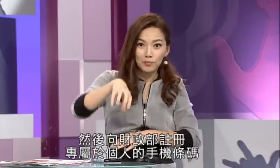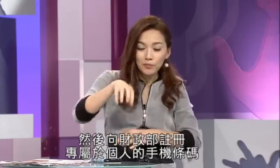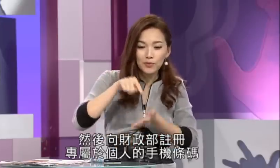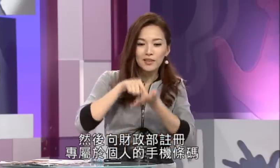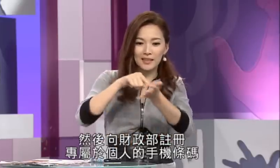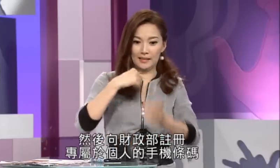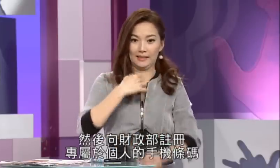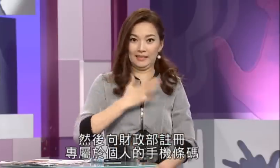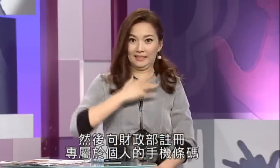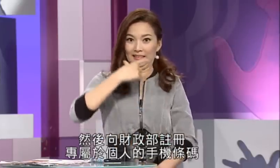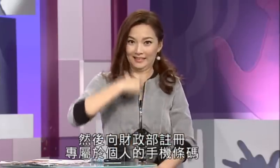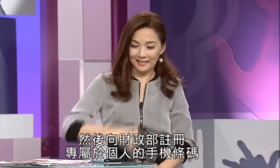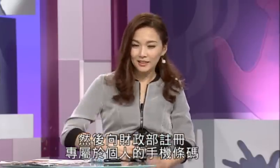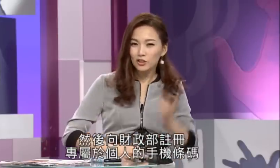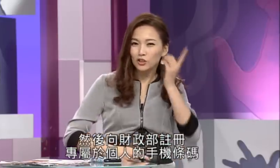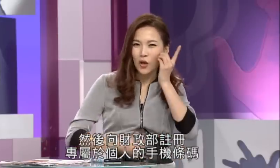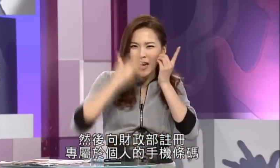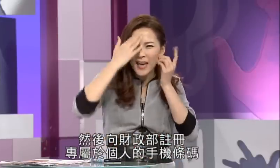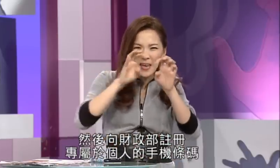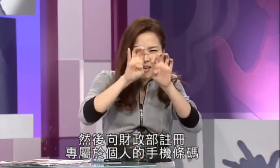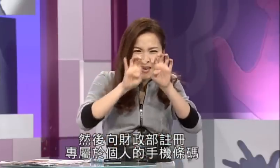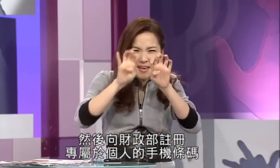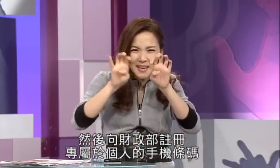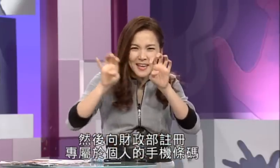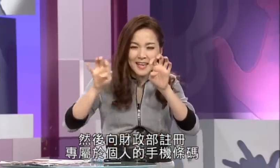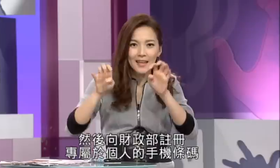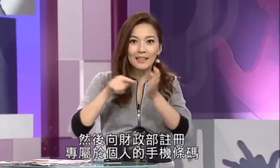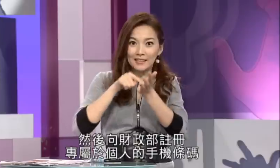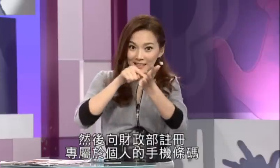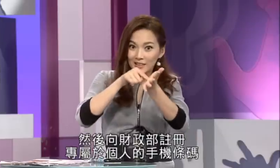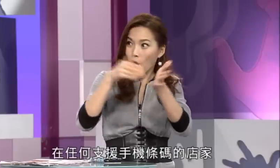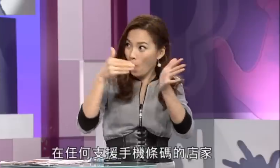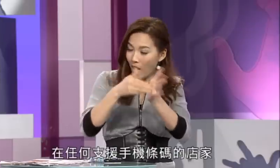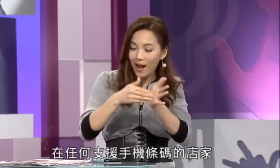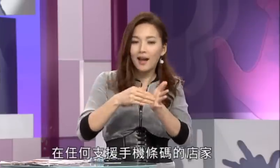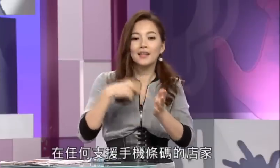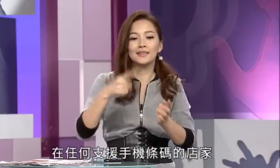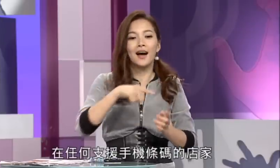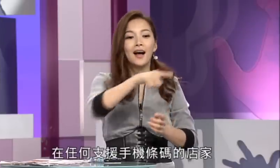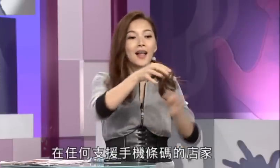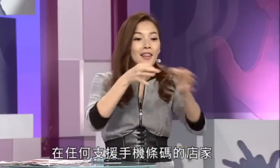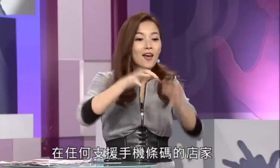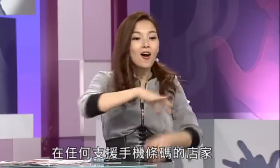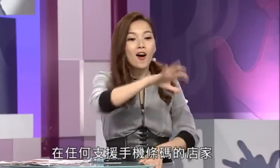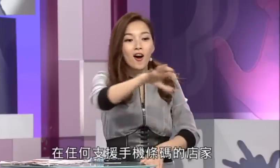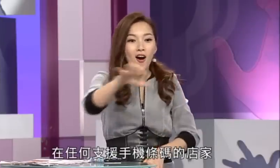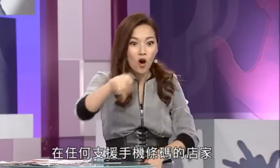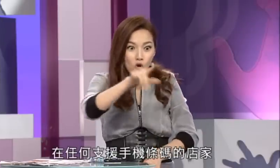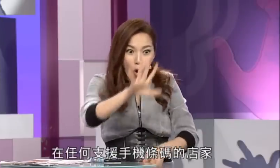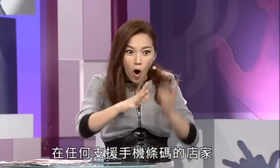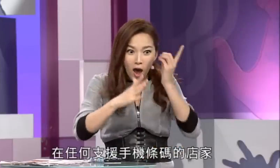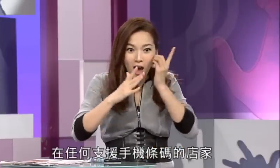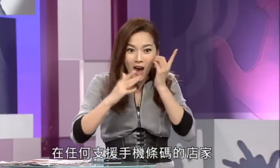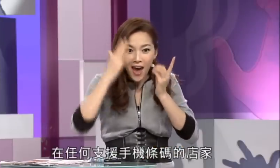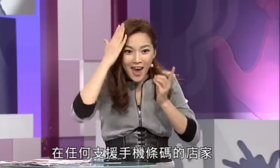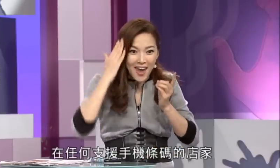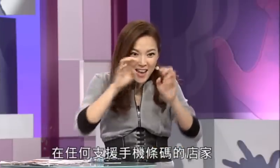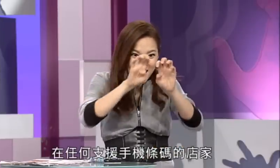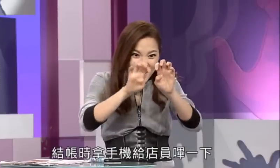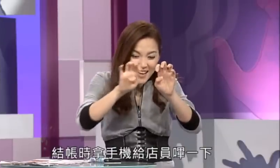于个人的手机条码。在任何支援手机条码的店家，结